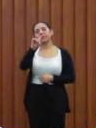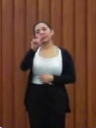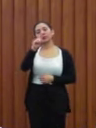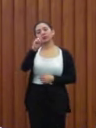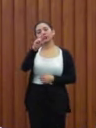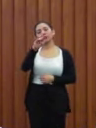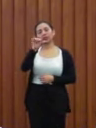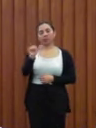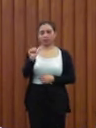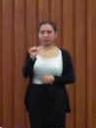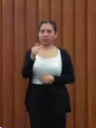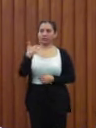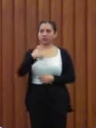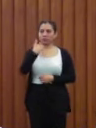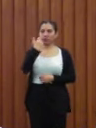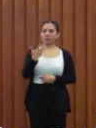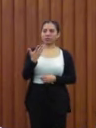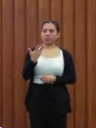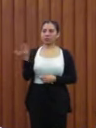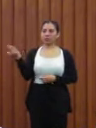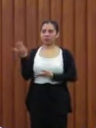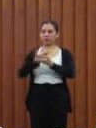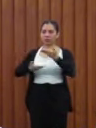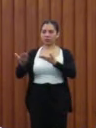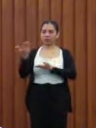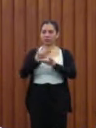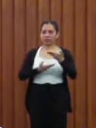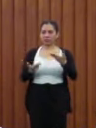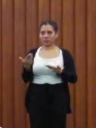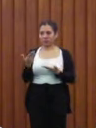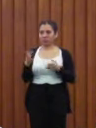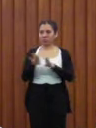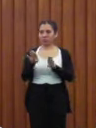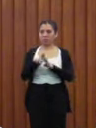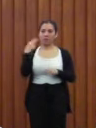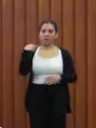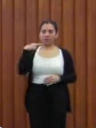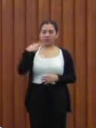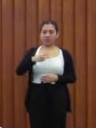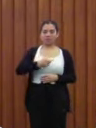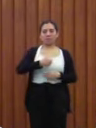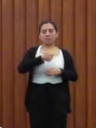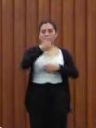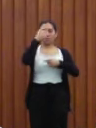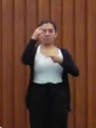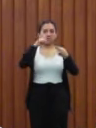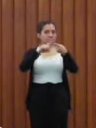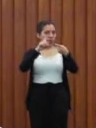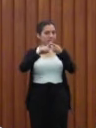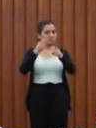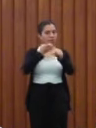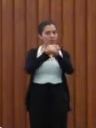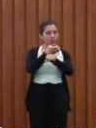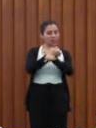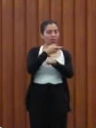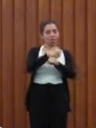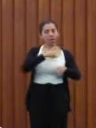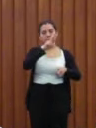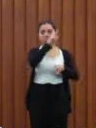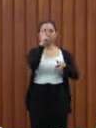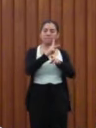pues, primero compartir, ¿no?, este sentir que justo ver Veracruz como el primer lugar en asesinatos y